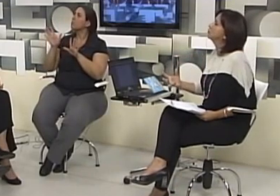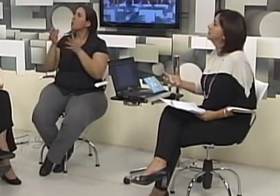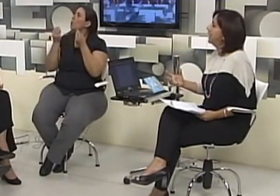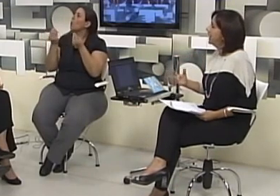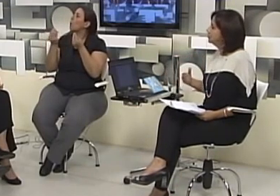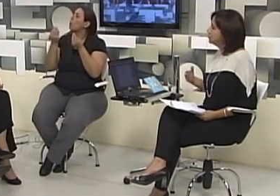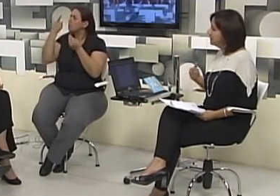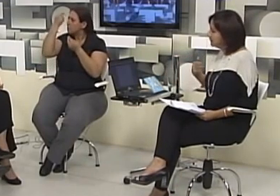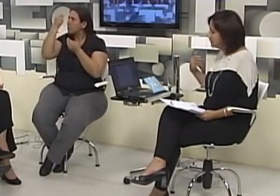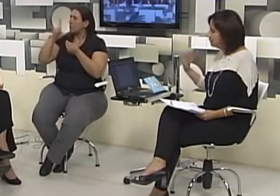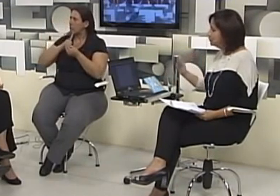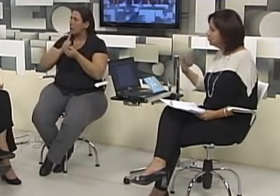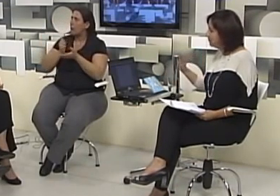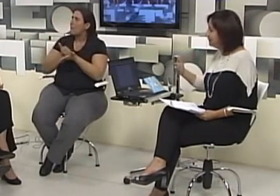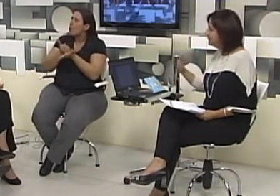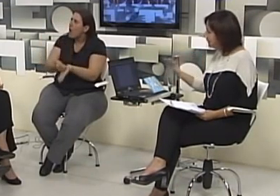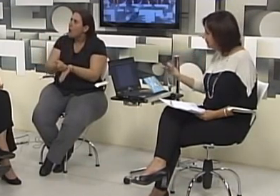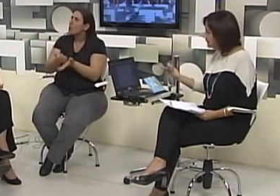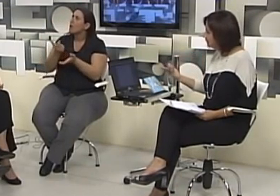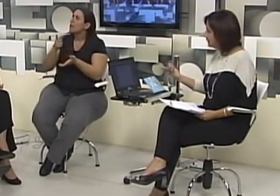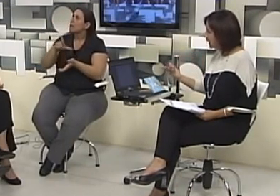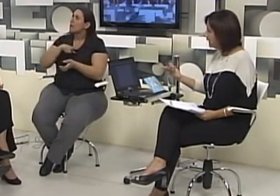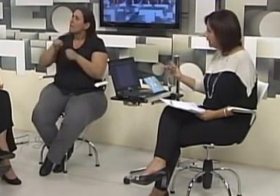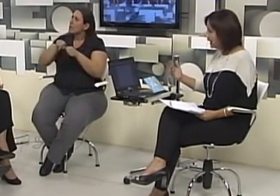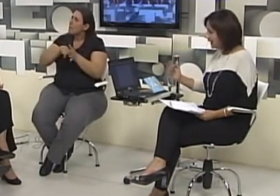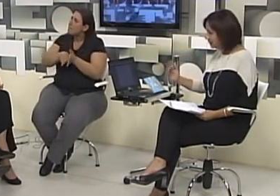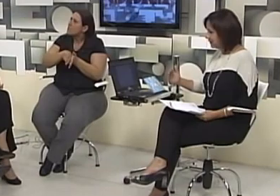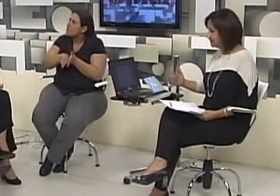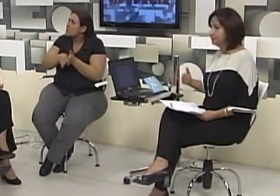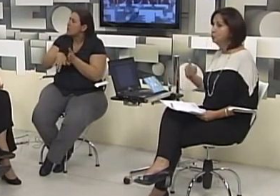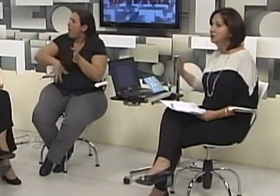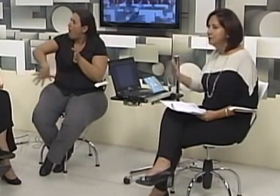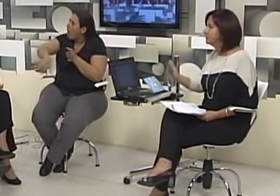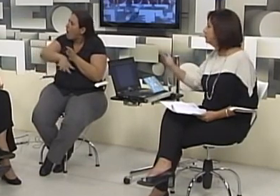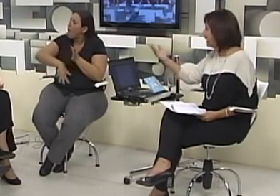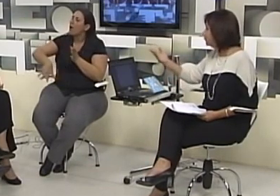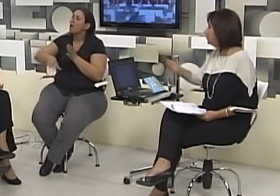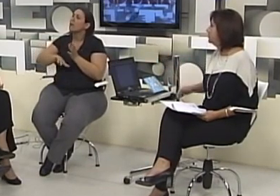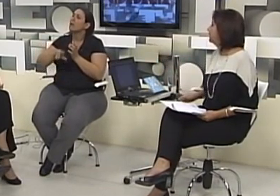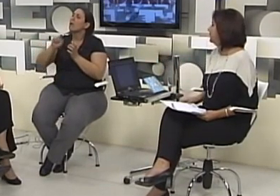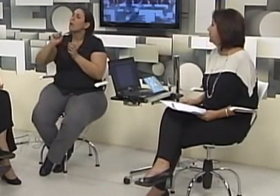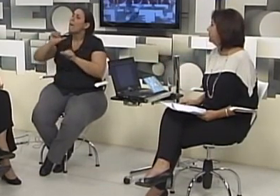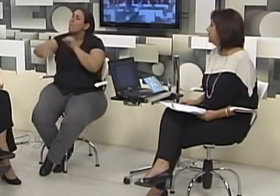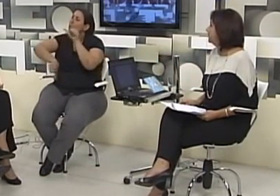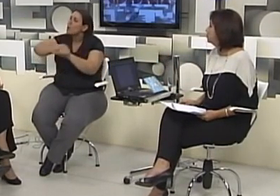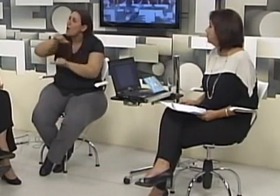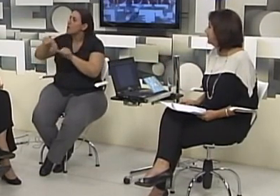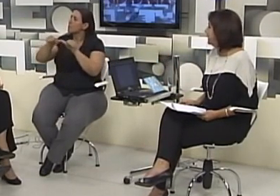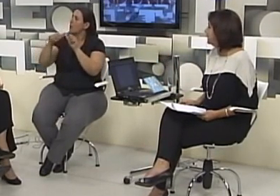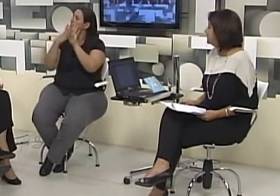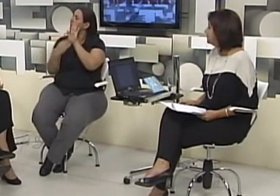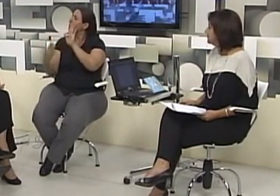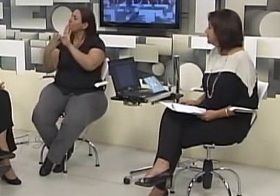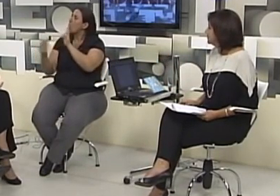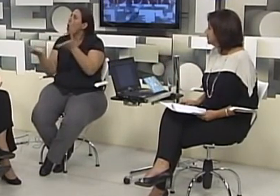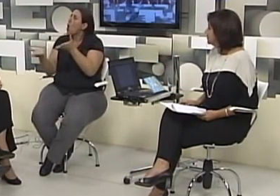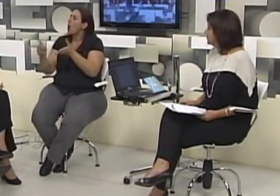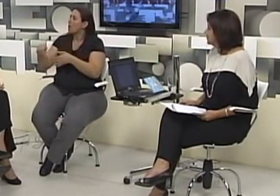tem ajudado? O que se tem feito de pesquisa nessa área? Até para essas mudanças de paradigma que se apresentam nessas últimas